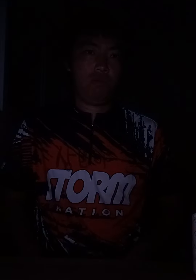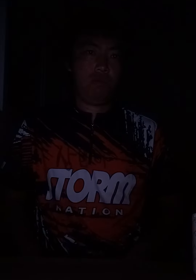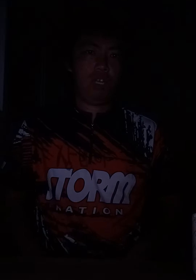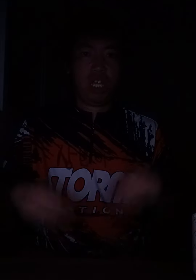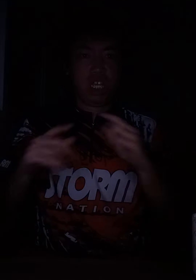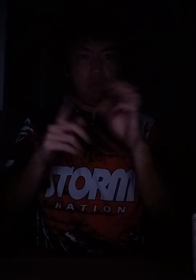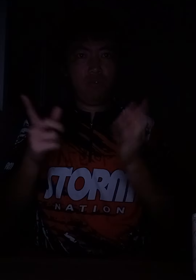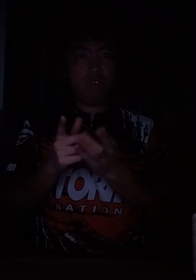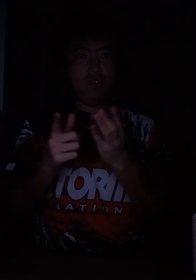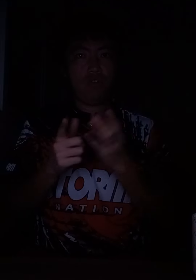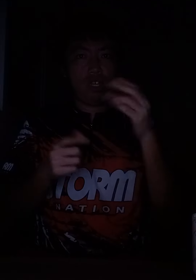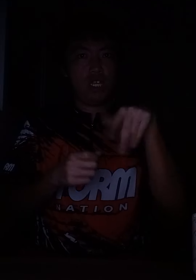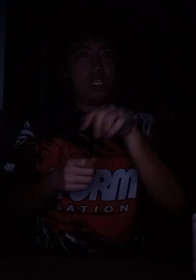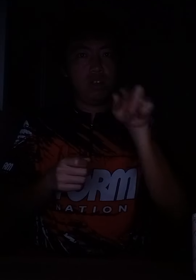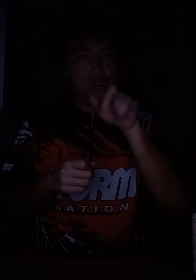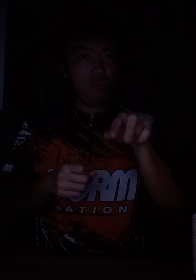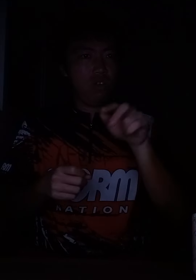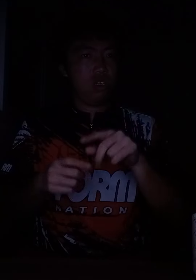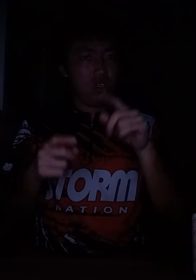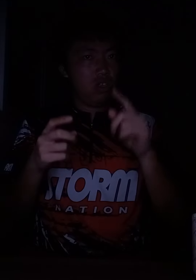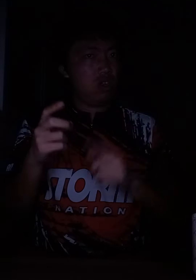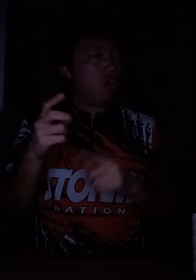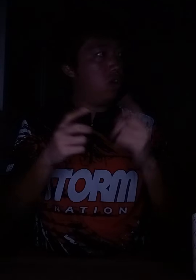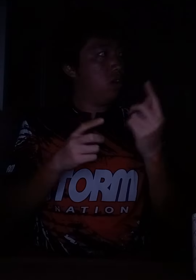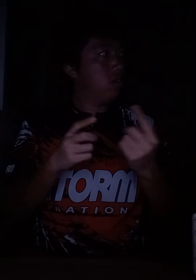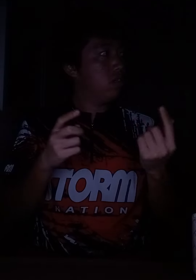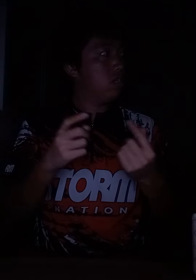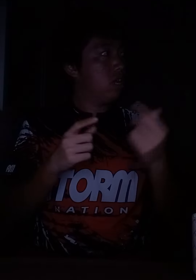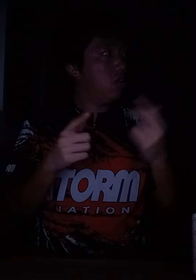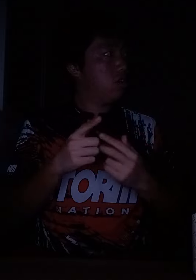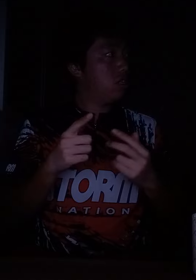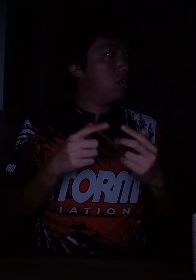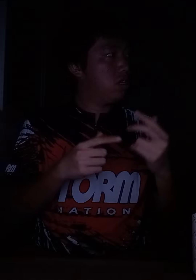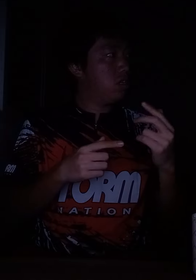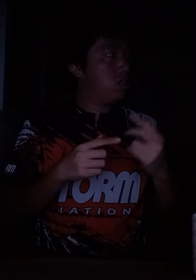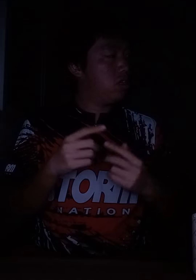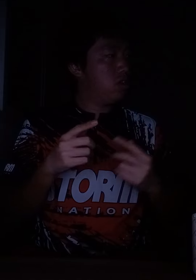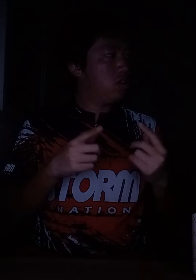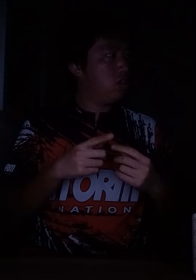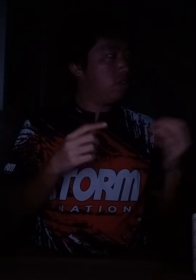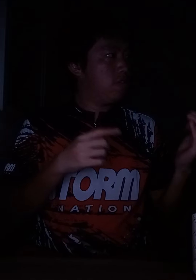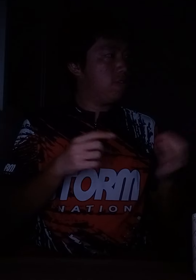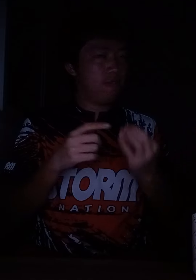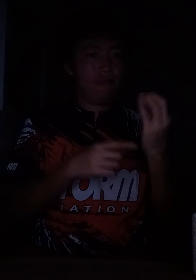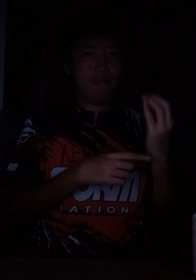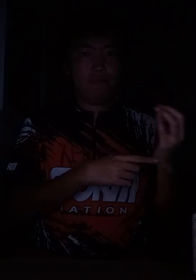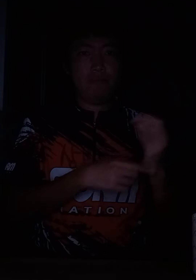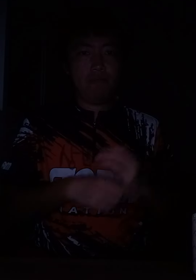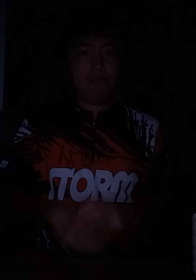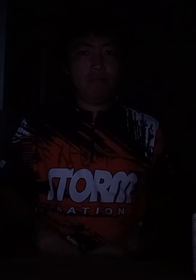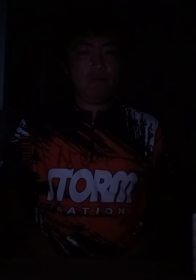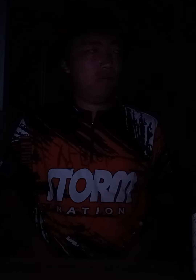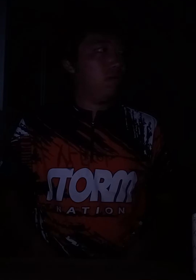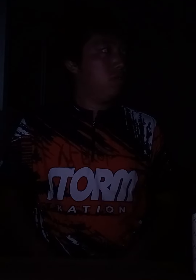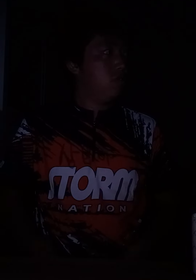결국 승무원들은 이 남성을 대전역에서 강제로 내리게 한 뒤 철도경찰에 넘겼습니다. 한편 어제